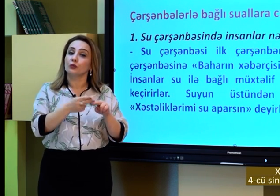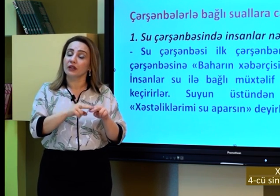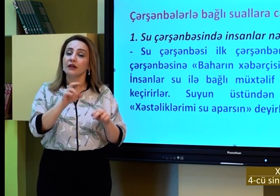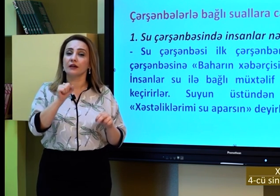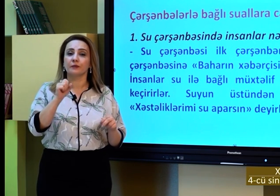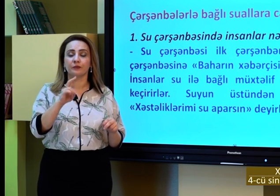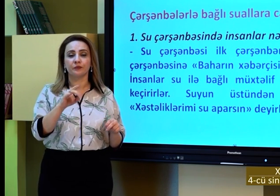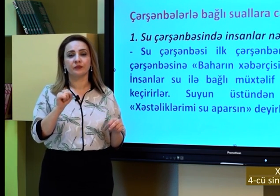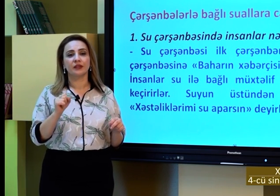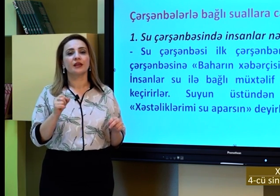Buna